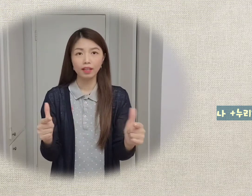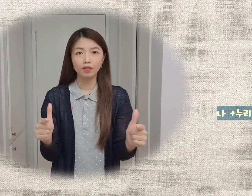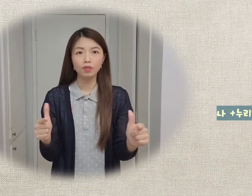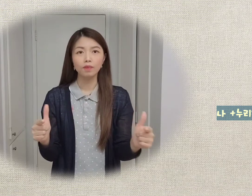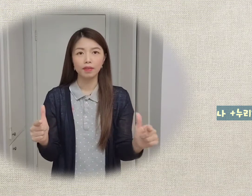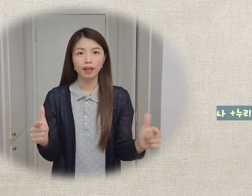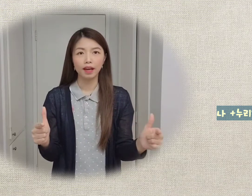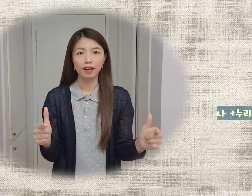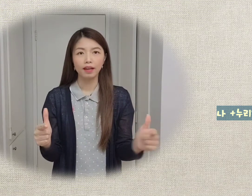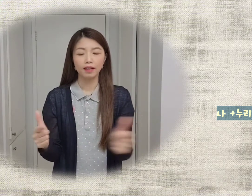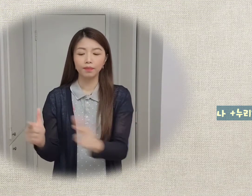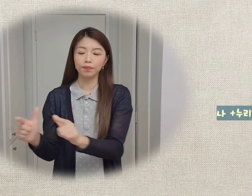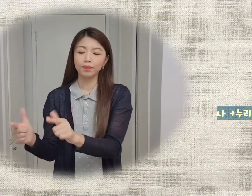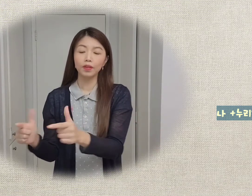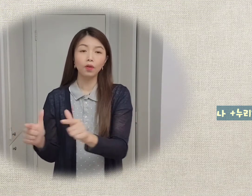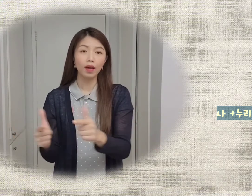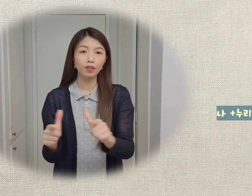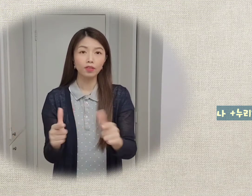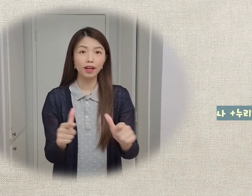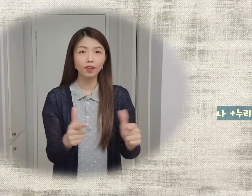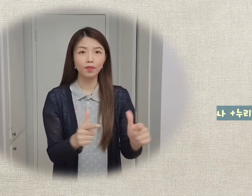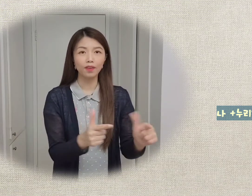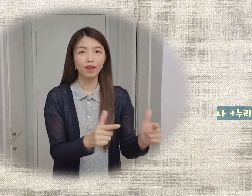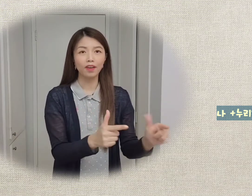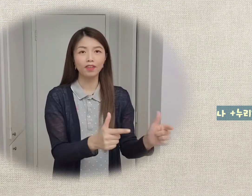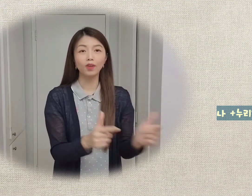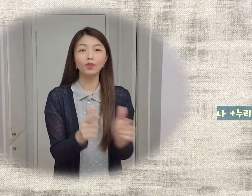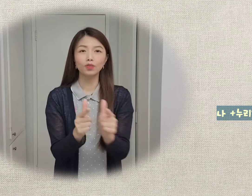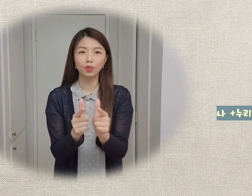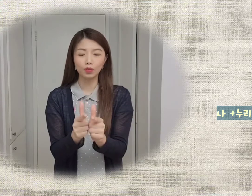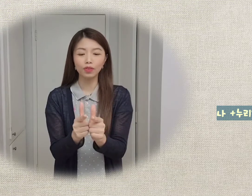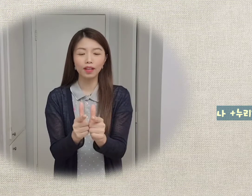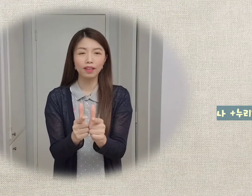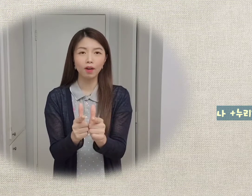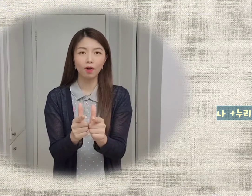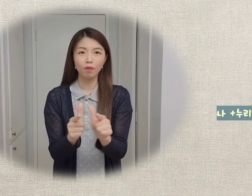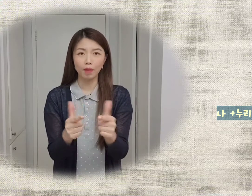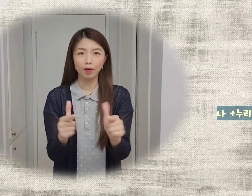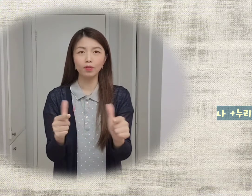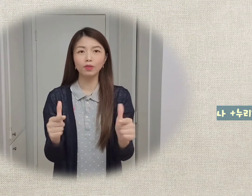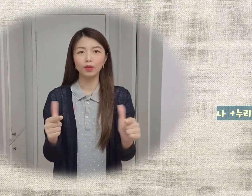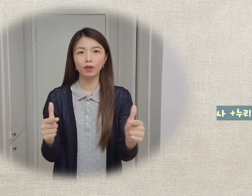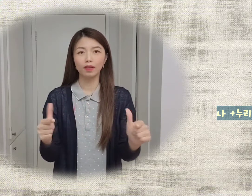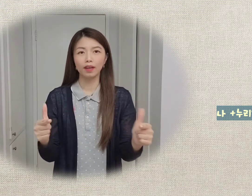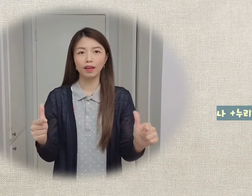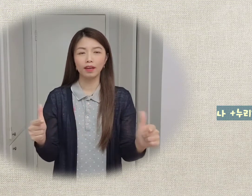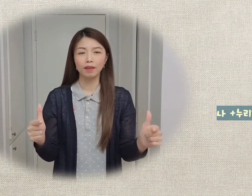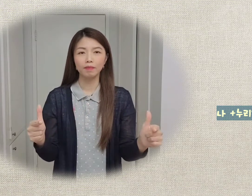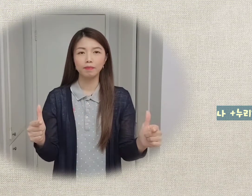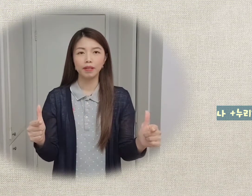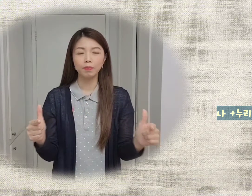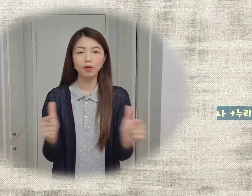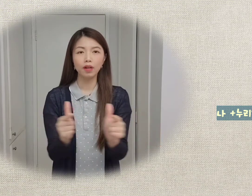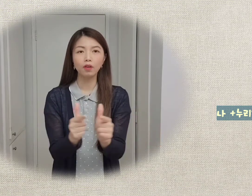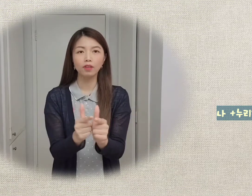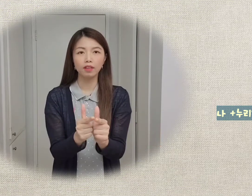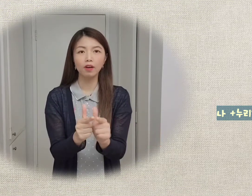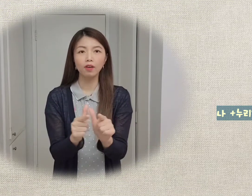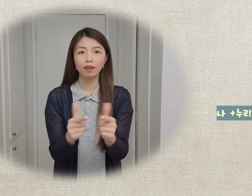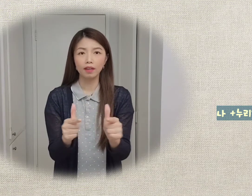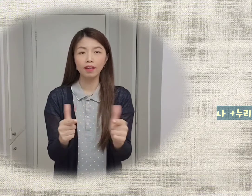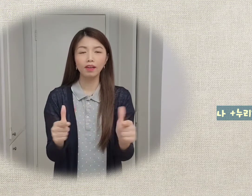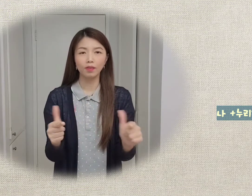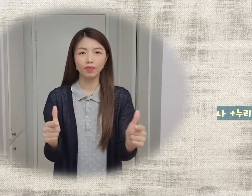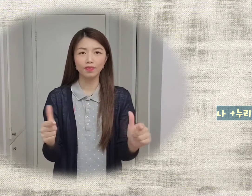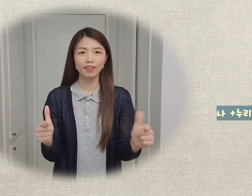복수를 나타내는 수어입니다. 이렇게 하셔도 상관없어요. 저는 주로 중간에서 밖으로 이렇게 많이 표현을